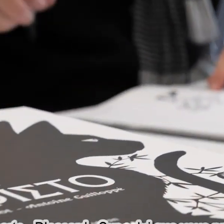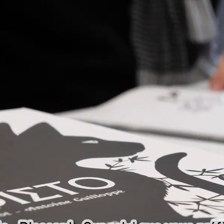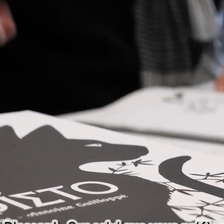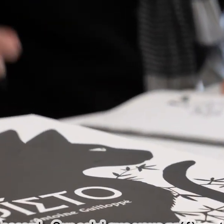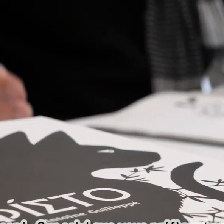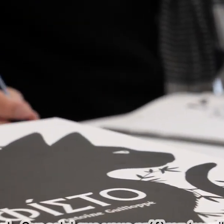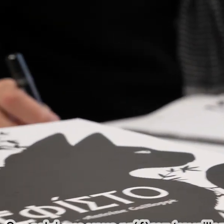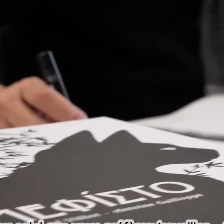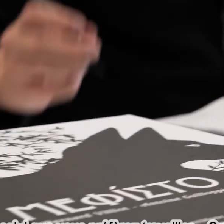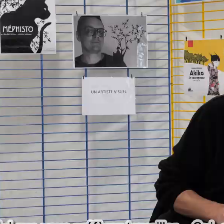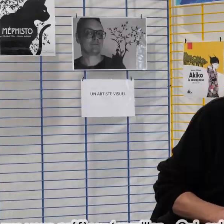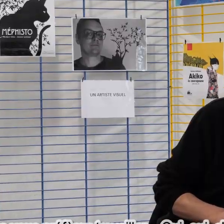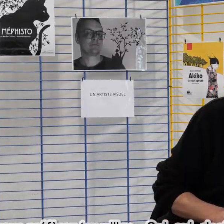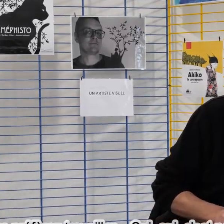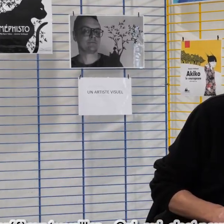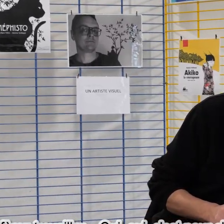changer.